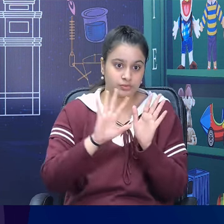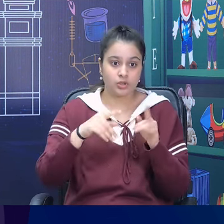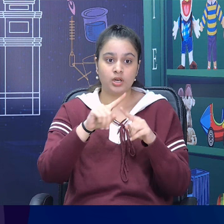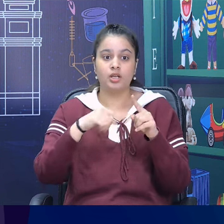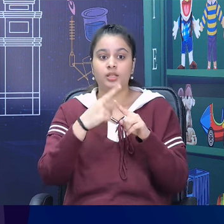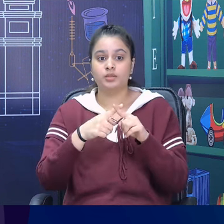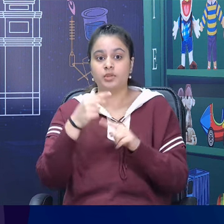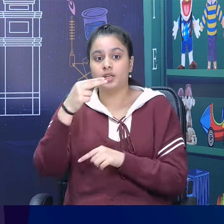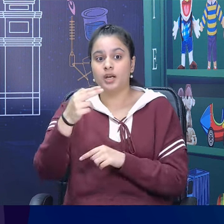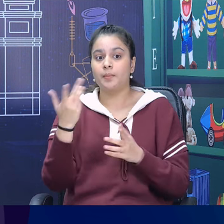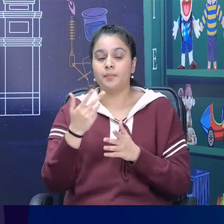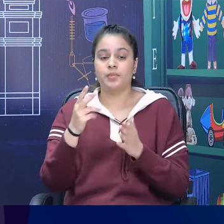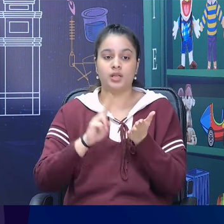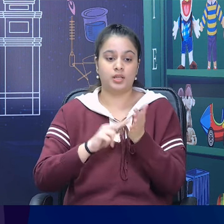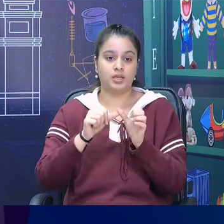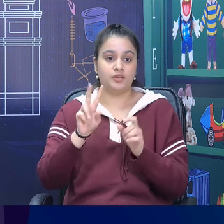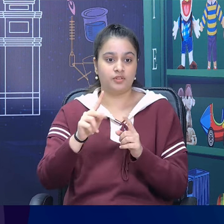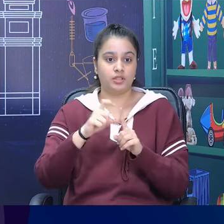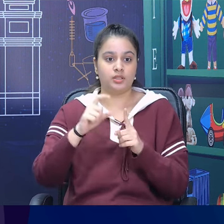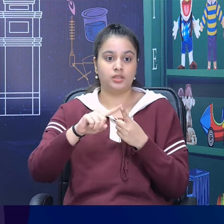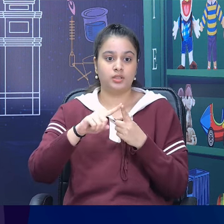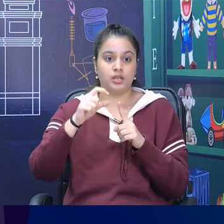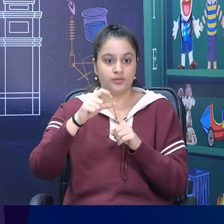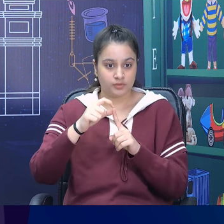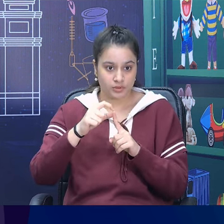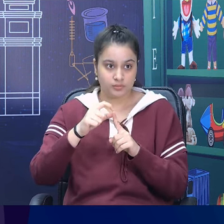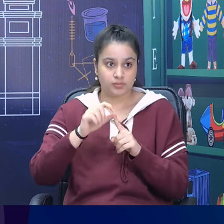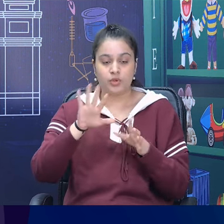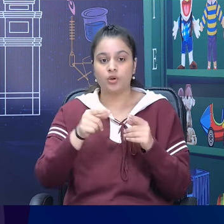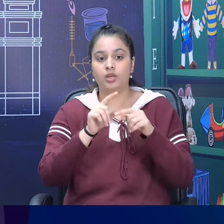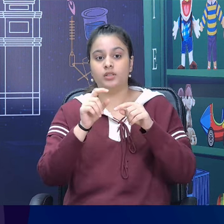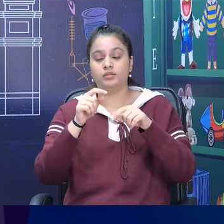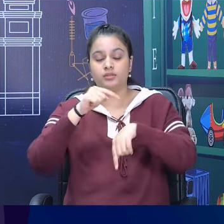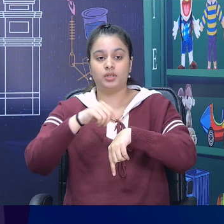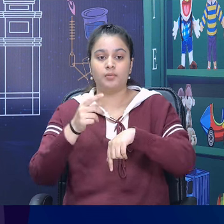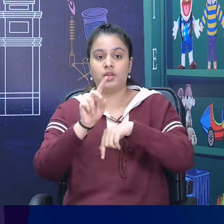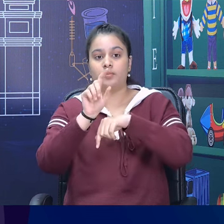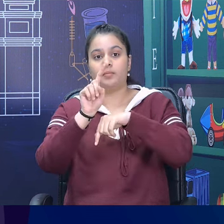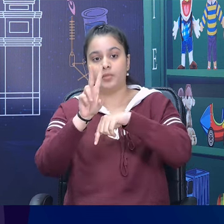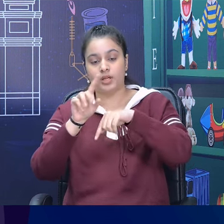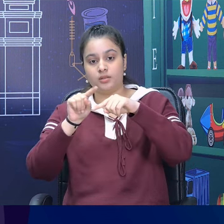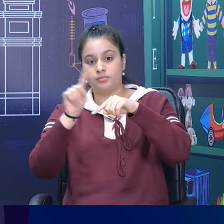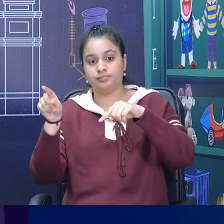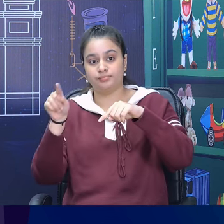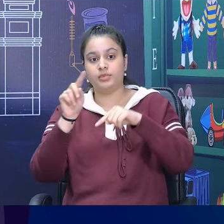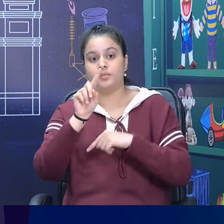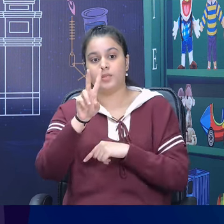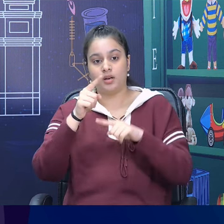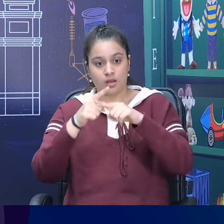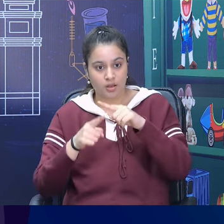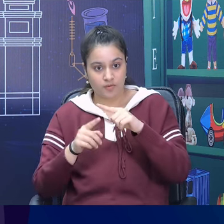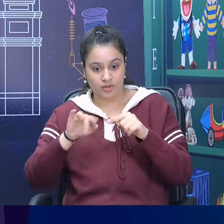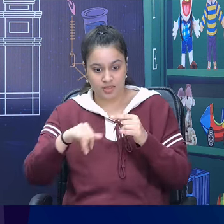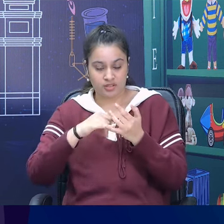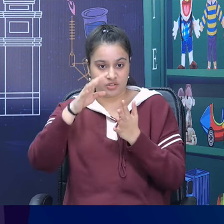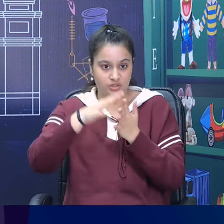टीचर नेम में आप मिस्टर नवदीप पाठक डालें और समय डालें दो 12 से 12:30 और आज की डेट के साथ आप आज के सेशन की डेट के